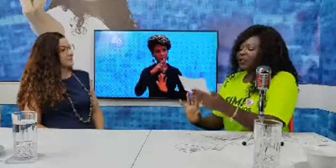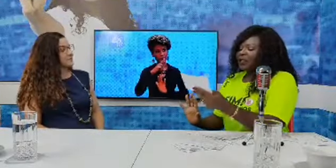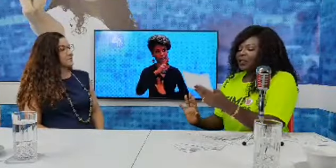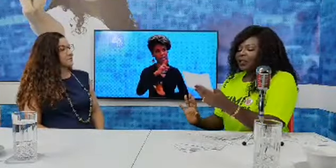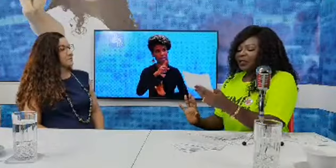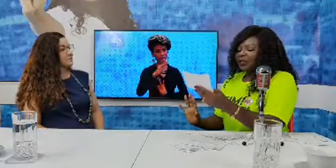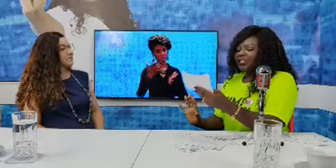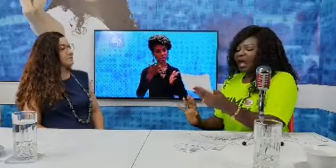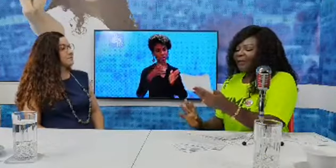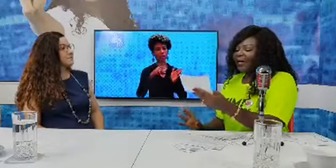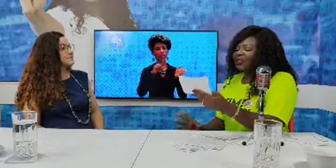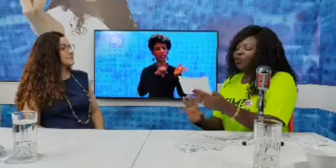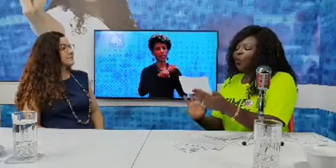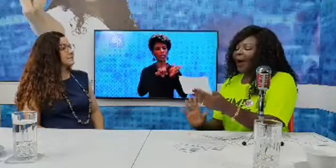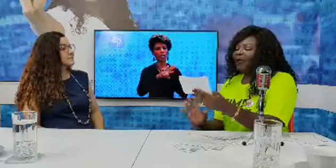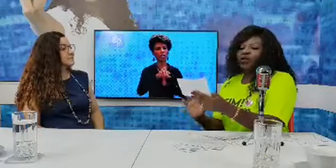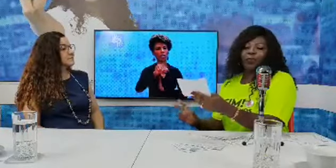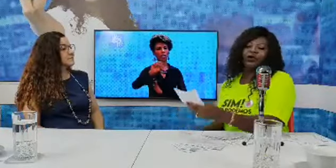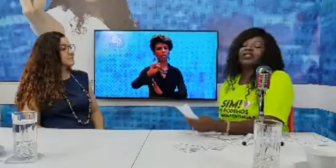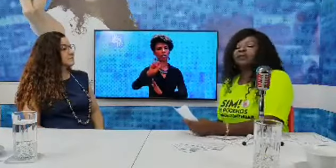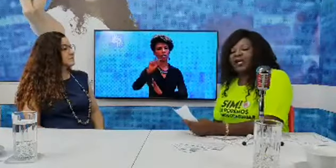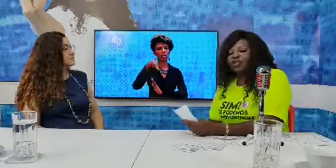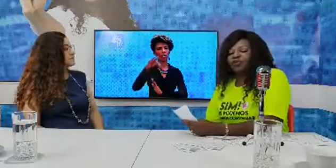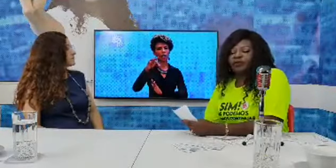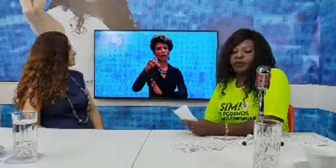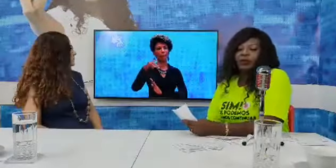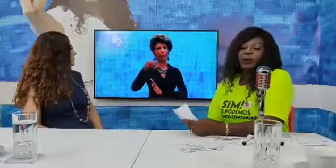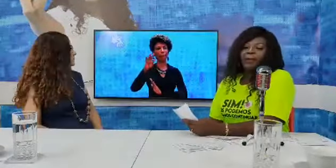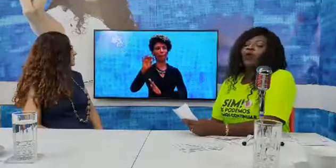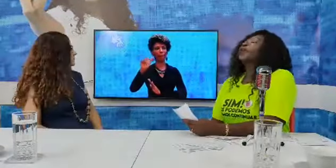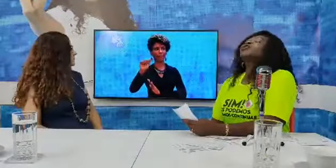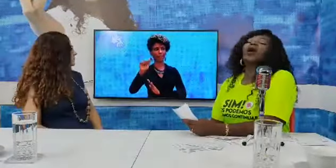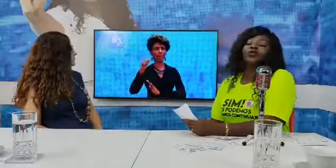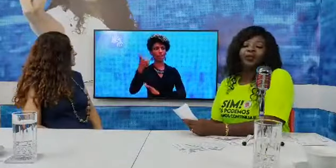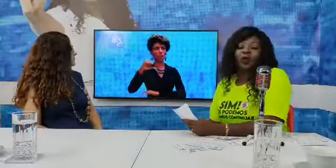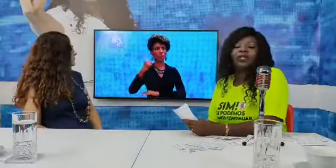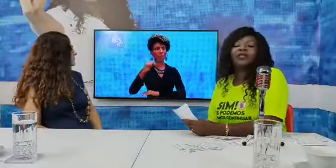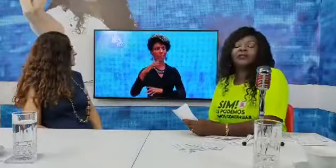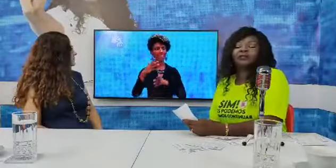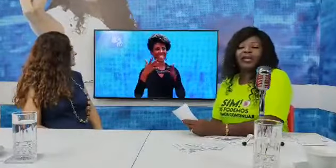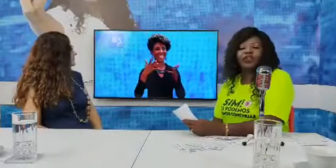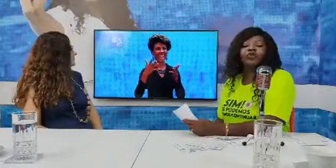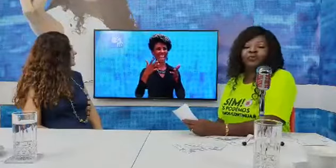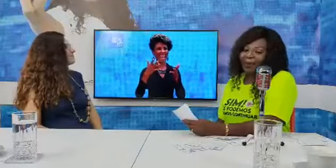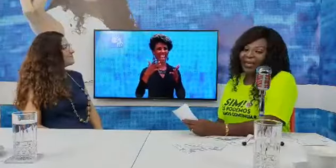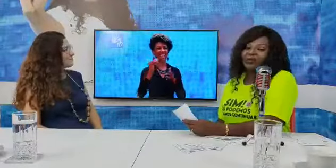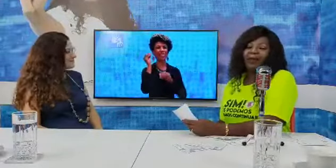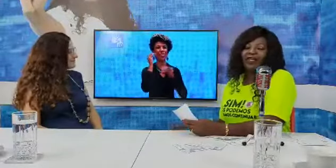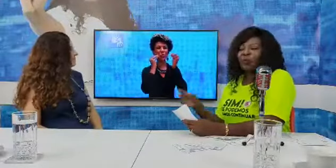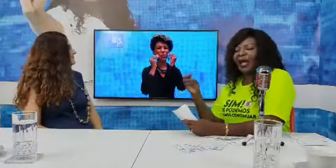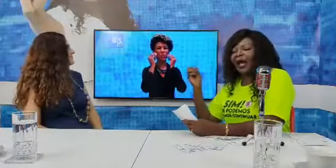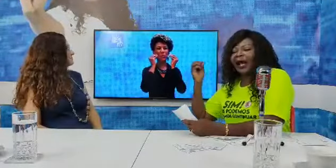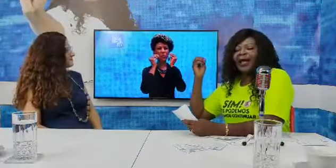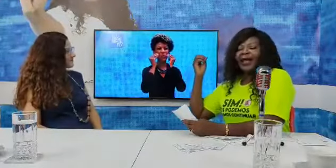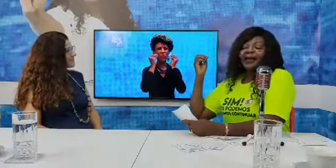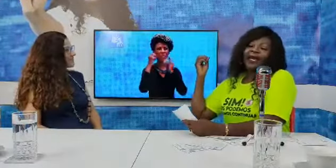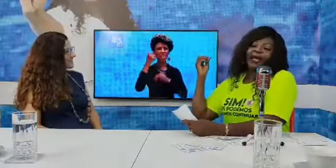Perguntas. Samanta do bairro de Brotas, beijo, viu? Para o pessoal de Brotas, beijo mesmo. Beijo